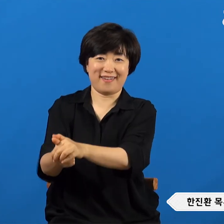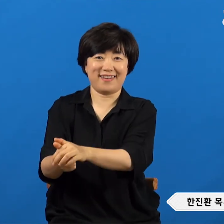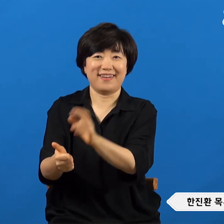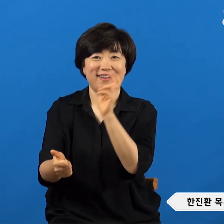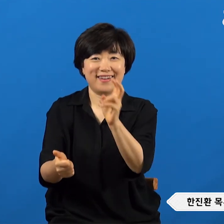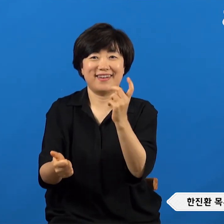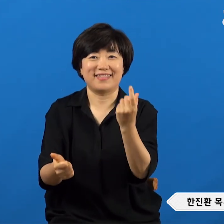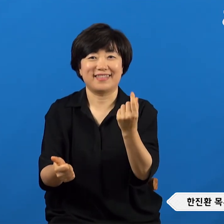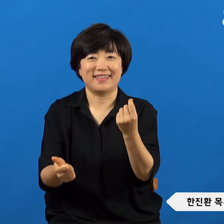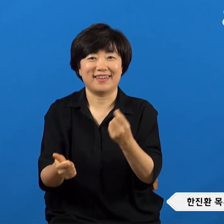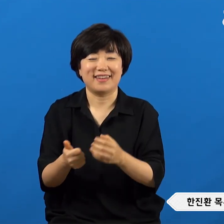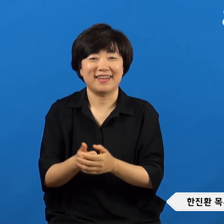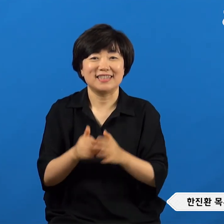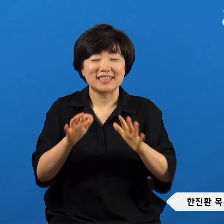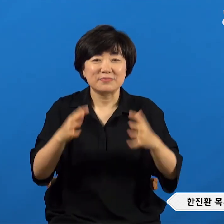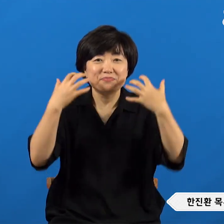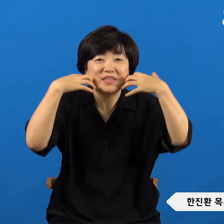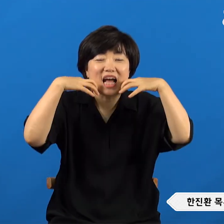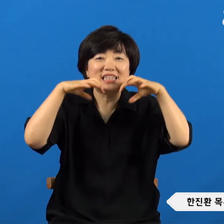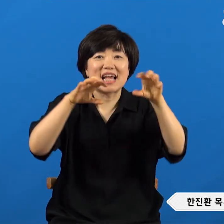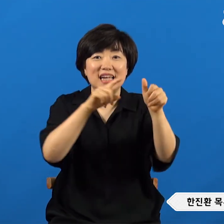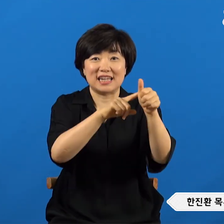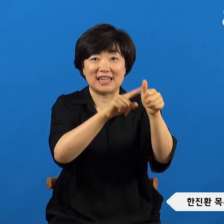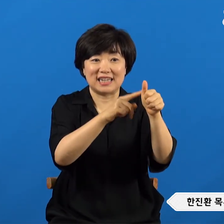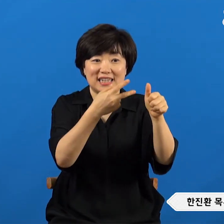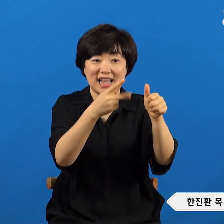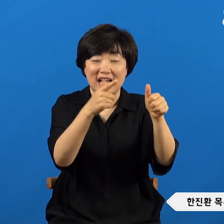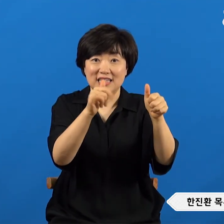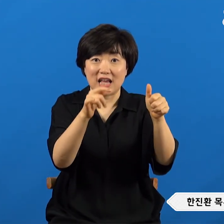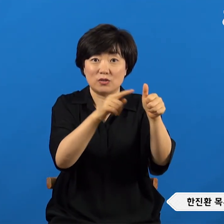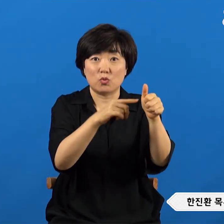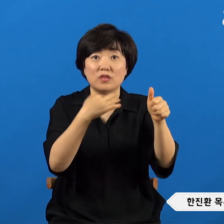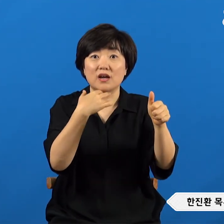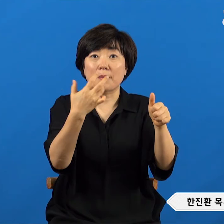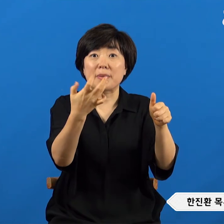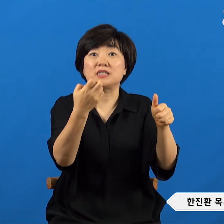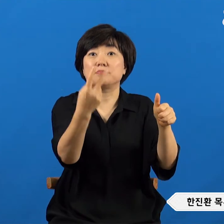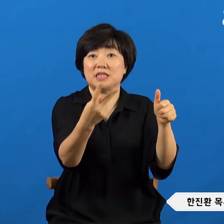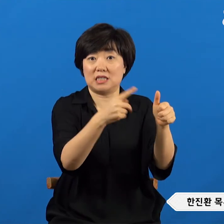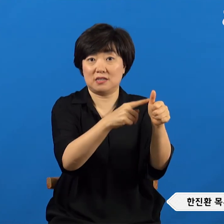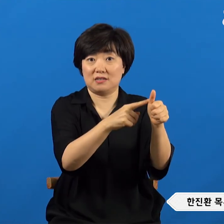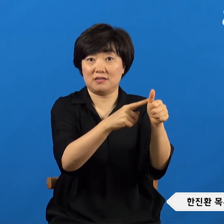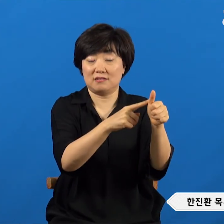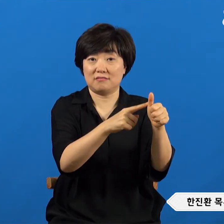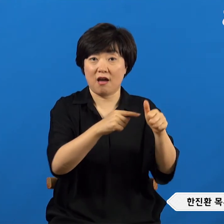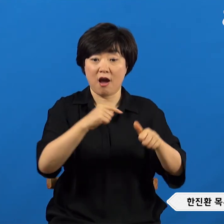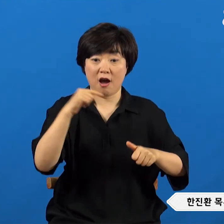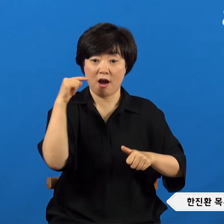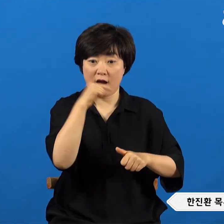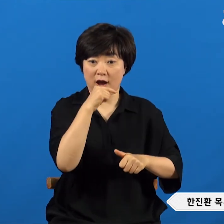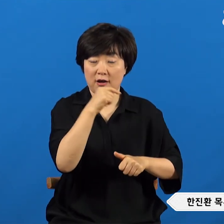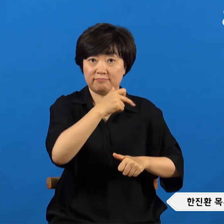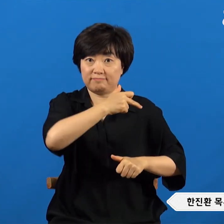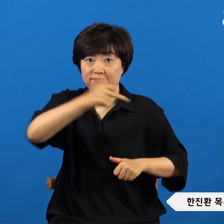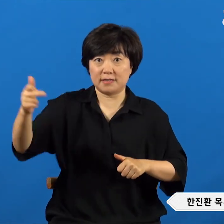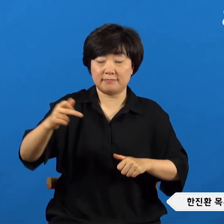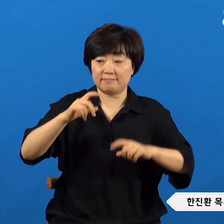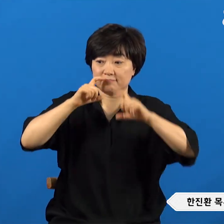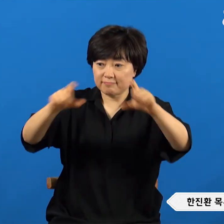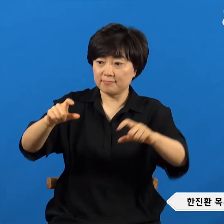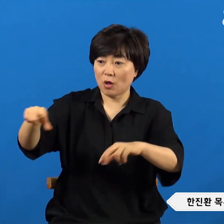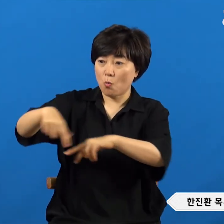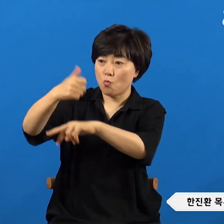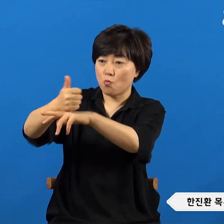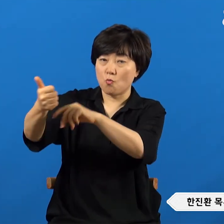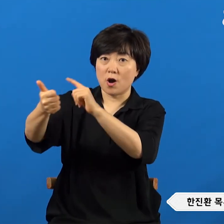지금 여기 다니엘도 나이가 82세인데 쩌렁쩌렁하게 왕 앞에서 책망을 하면서 외치지 않습니까?